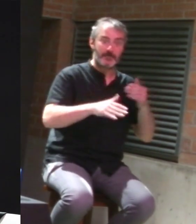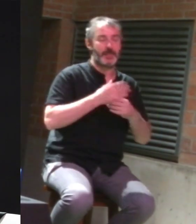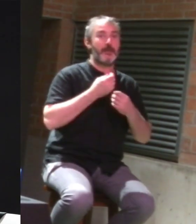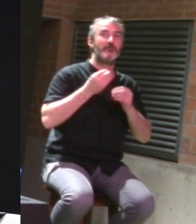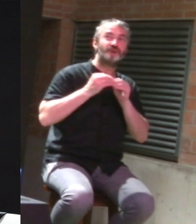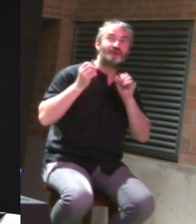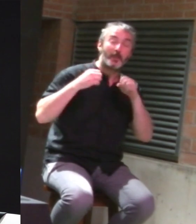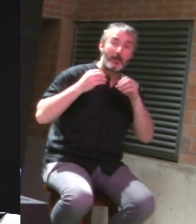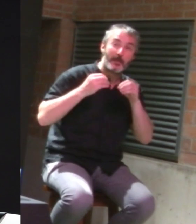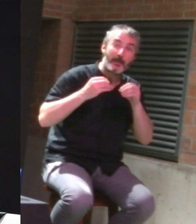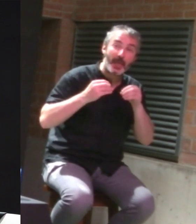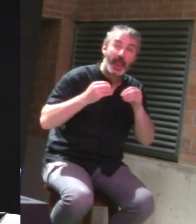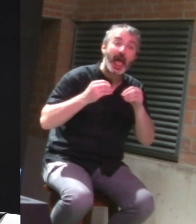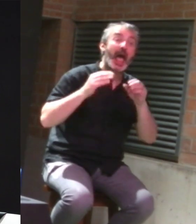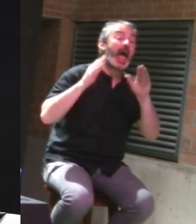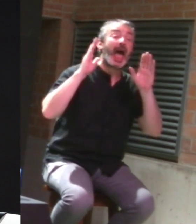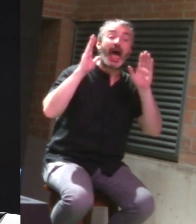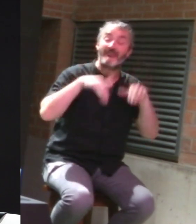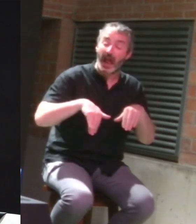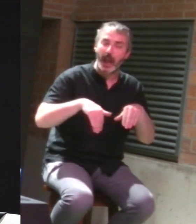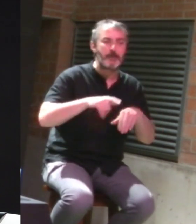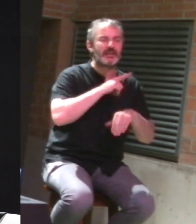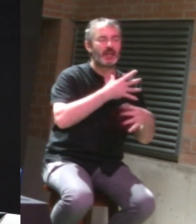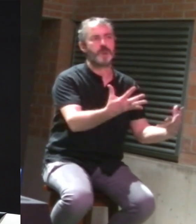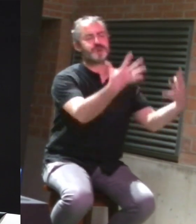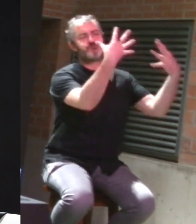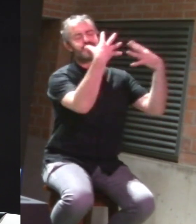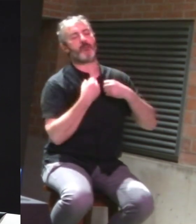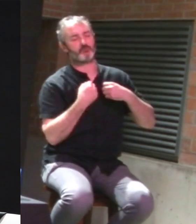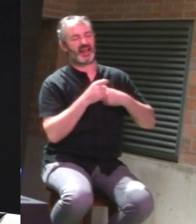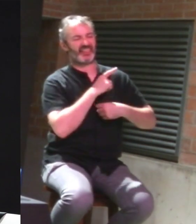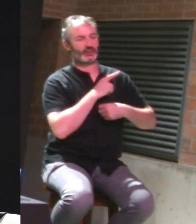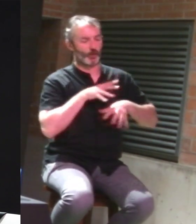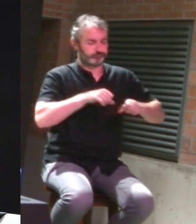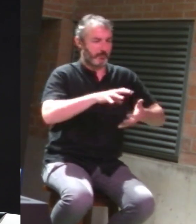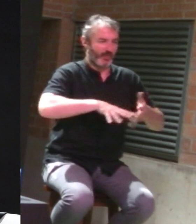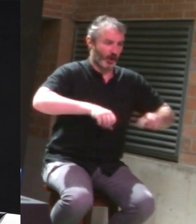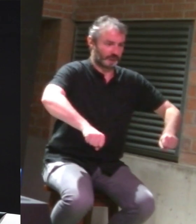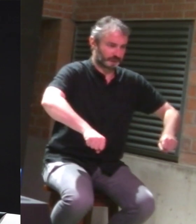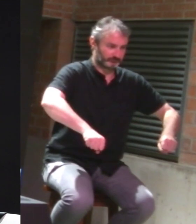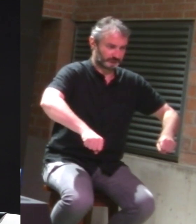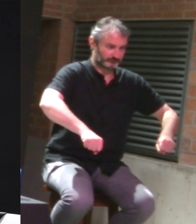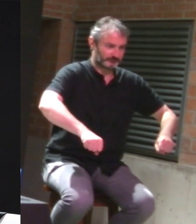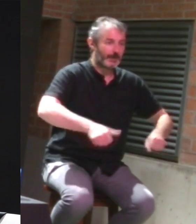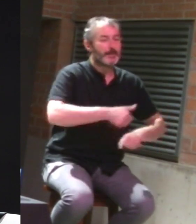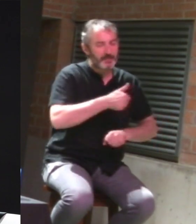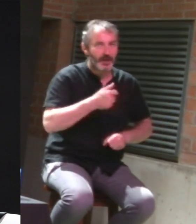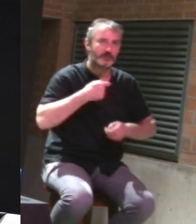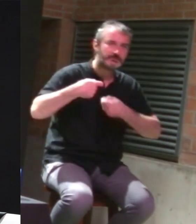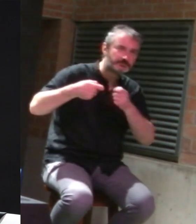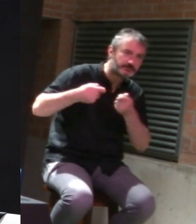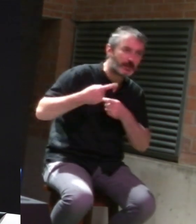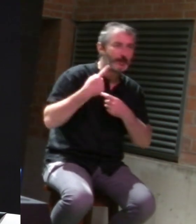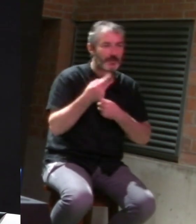la cosa sempre acaba amb l'ocupació militar de Barcelona per part de l'exèrcit. Primer intenten reconduir les coses,